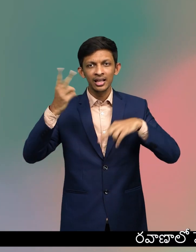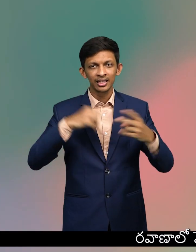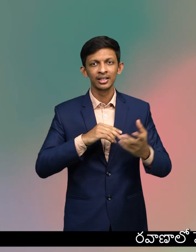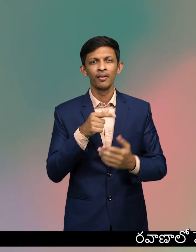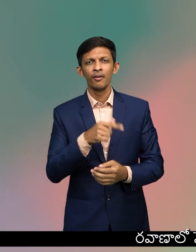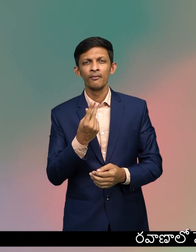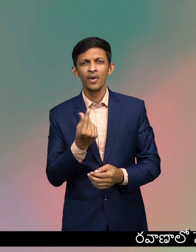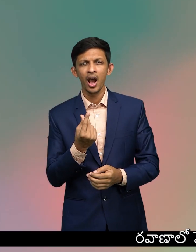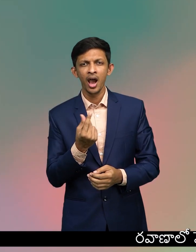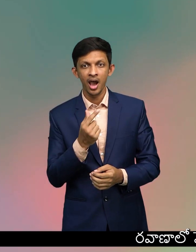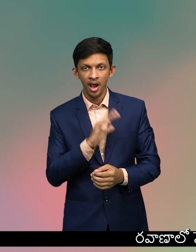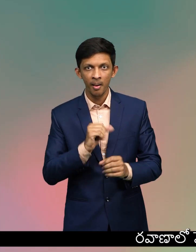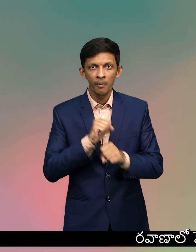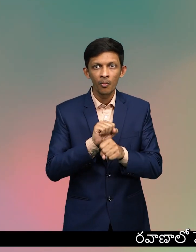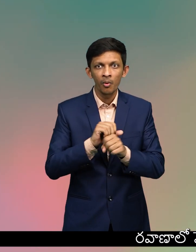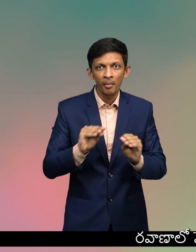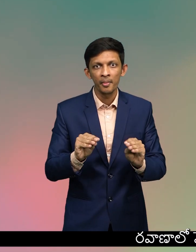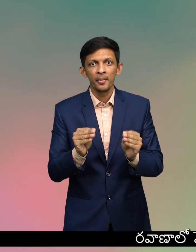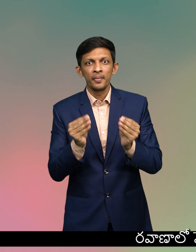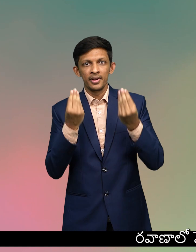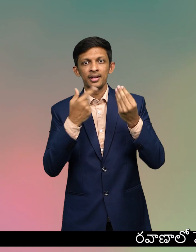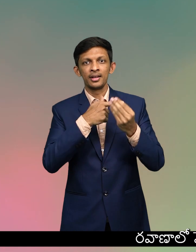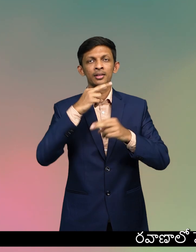రవాణాలో వేగవంతమైన అభివృద్ధి.